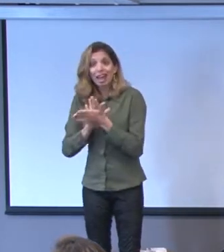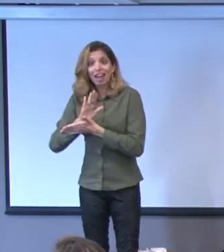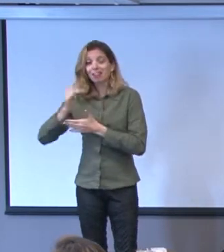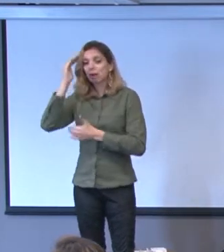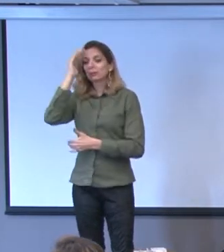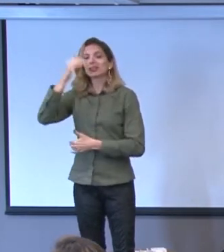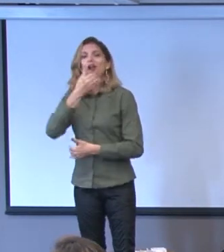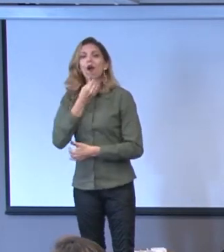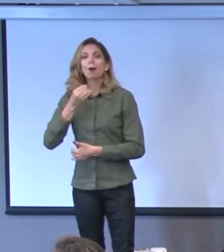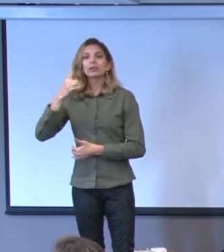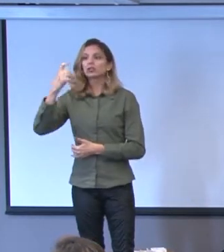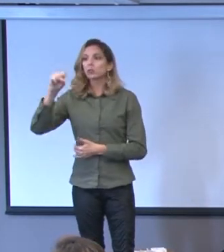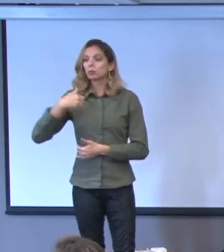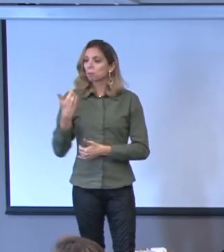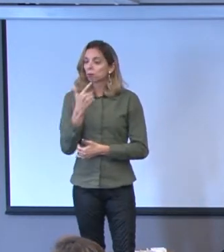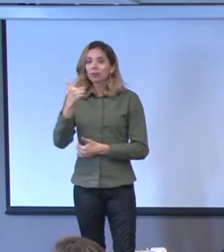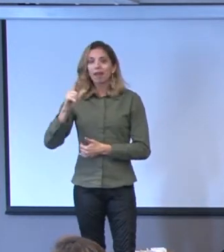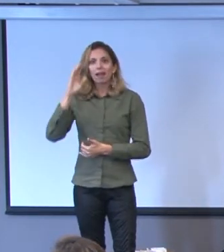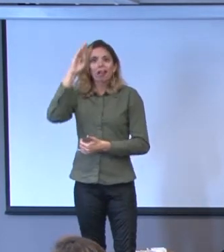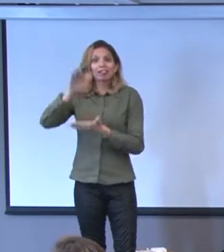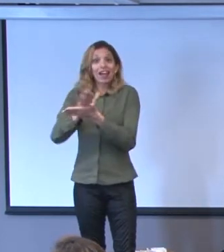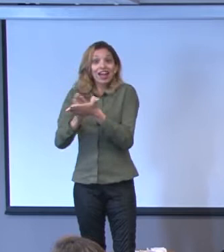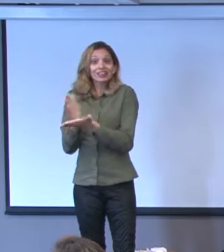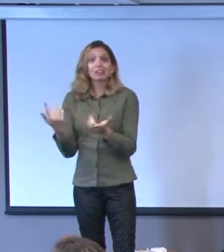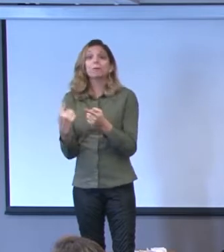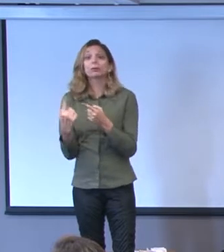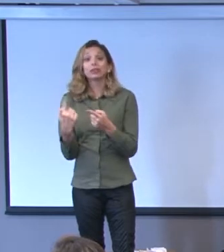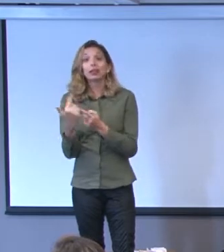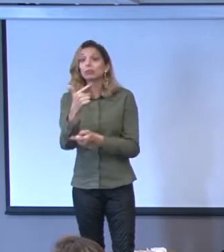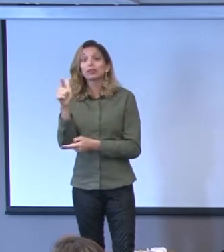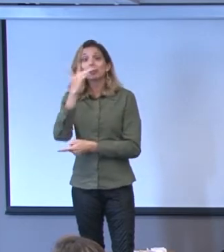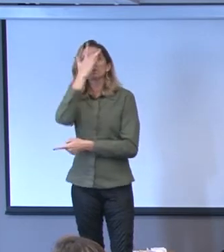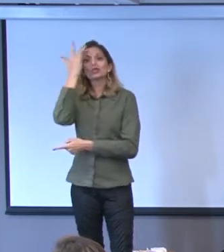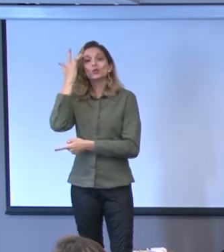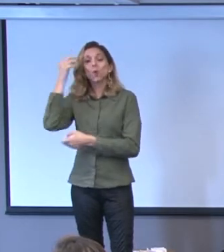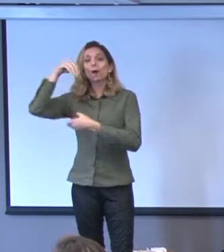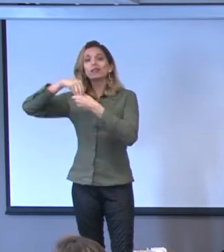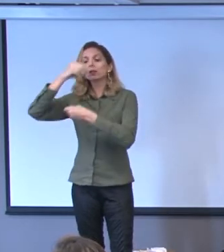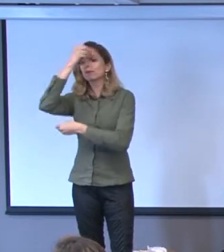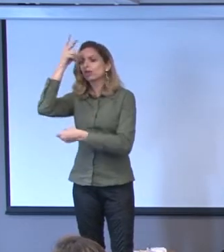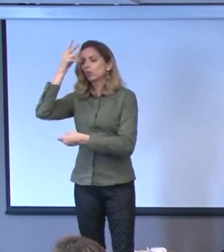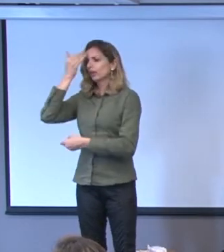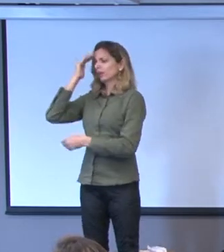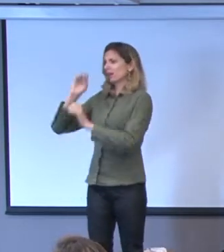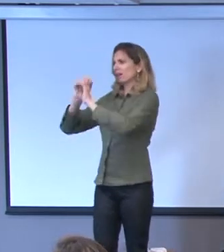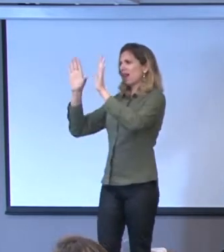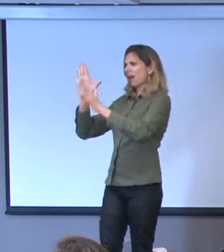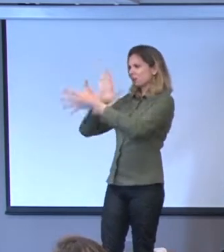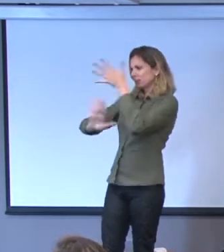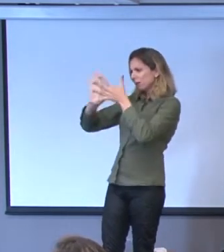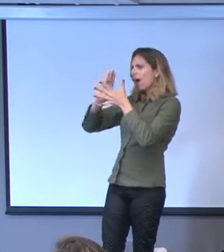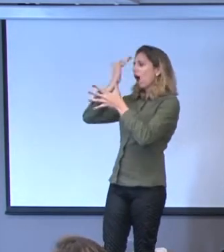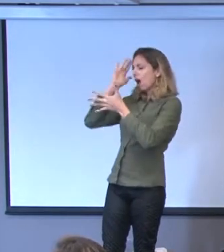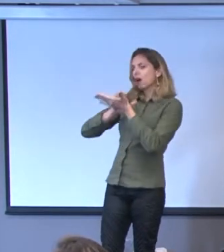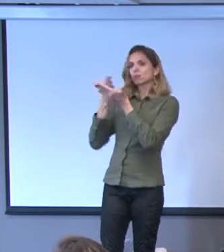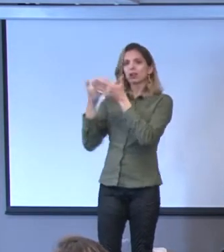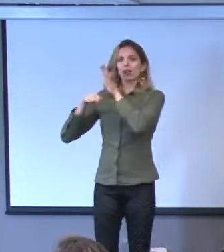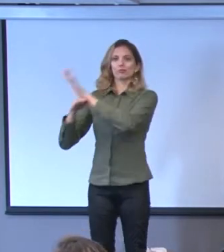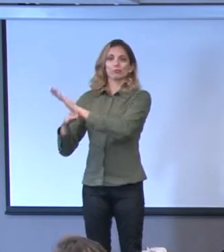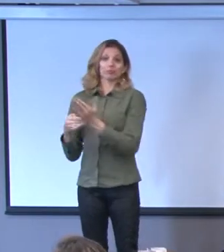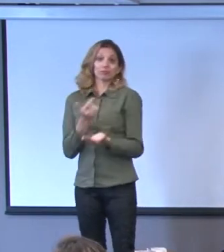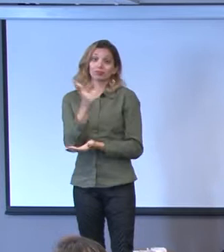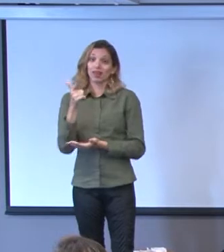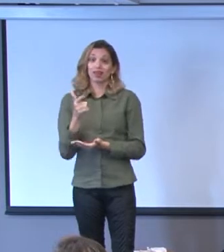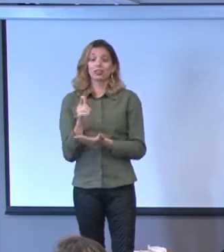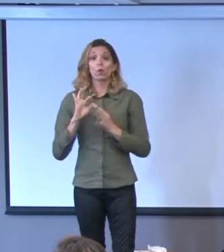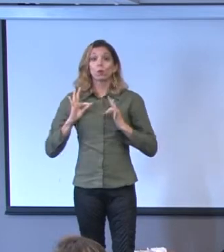homens, porque não tem pessoas também nessas instituições públicas para entendê-los e compreender e tirar. Então, nós vamos